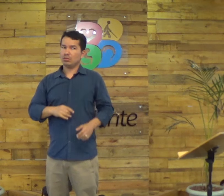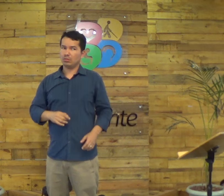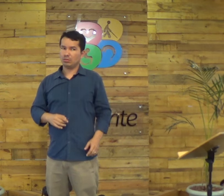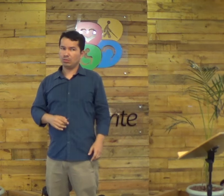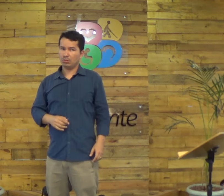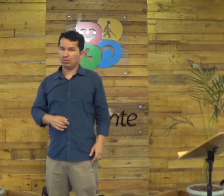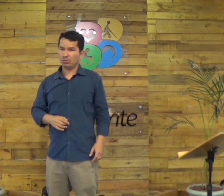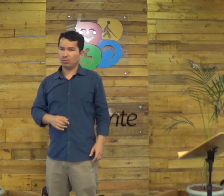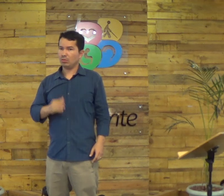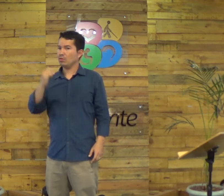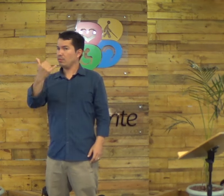fala, pergada, para mim,